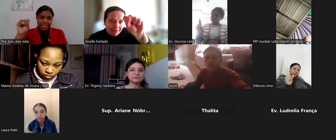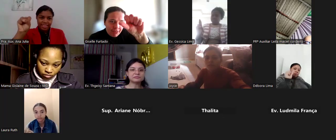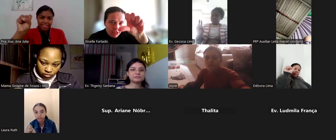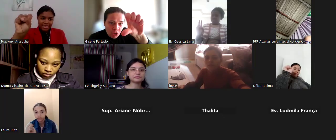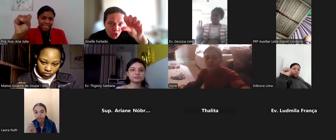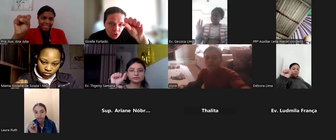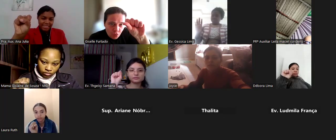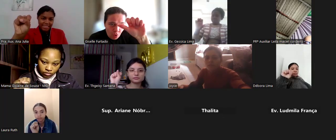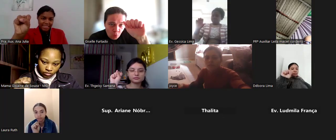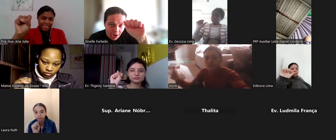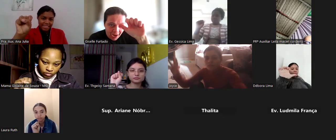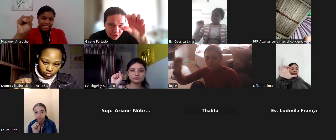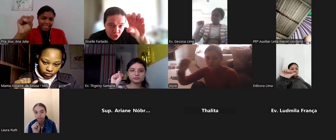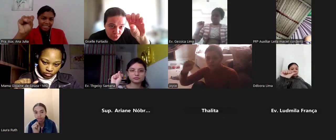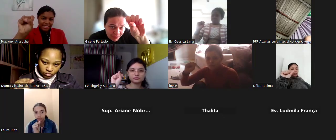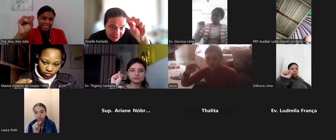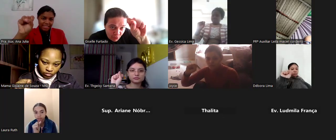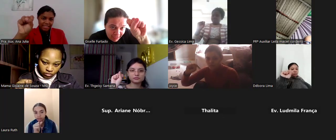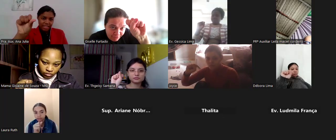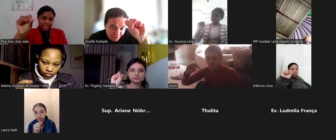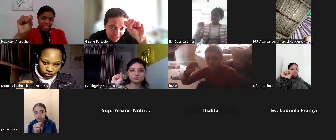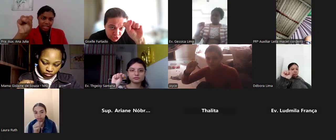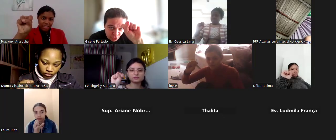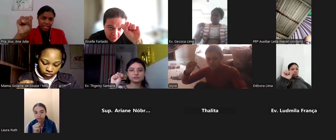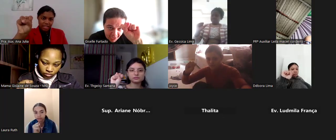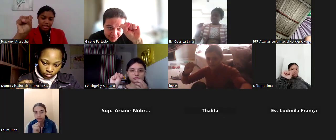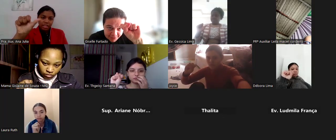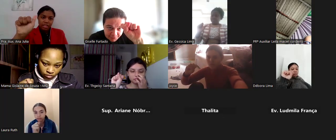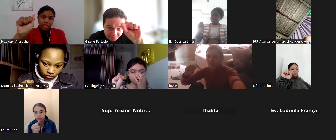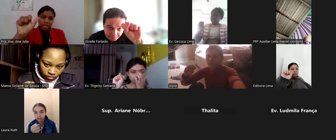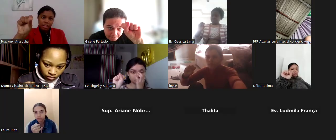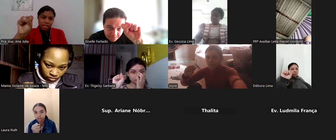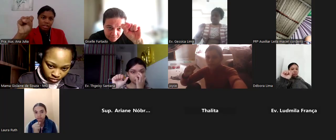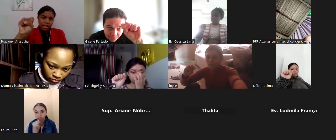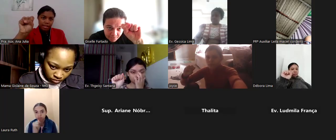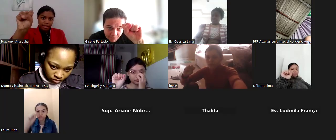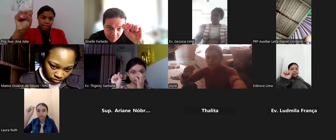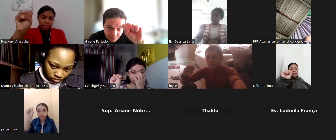fechada, igual o A, só que o dedão é na frente, ó. S.